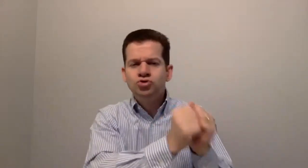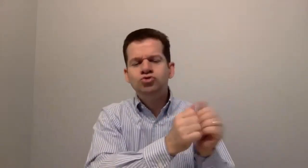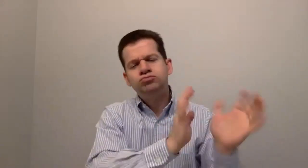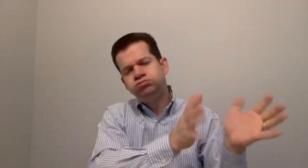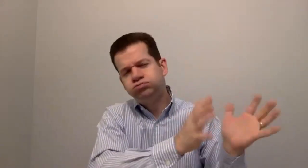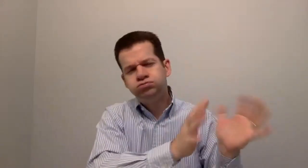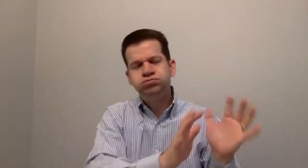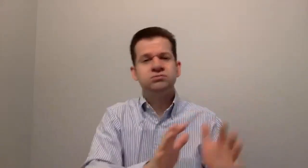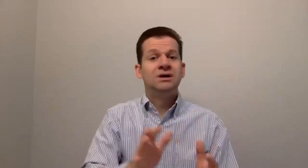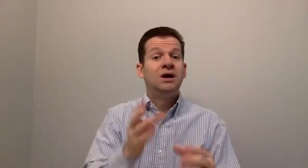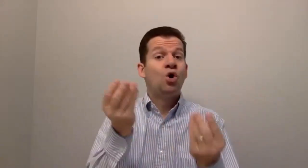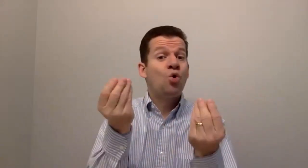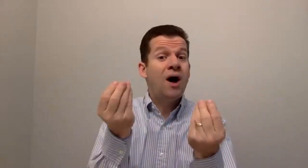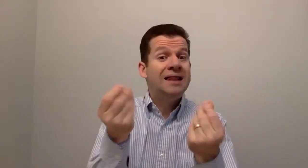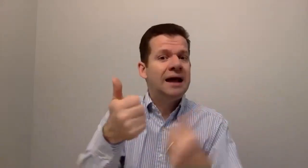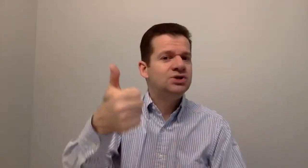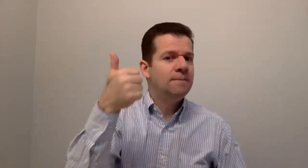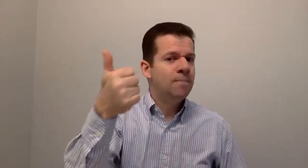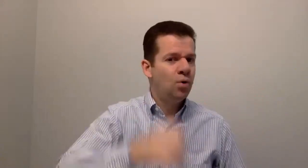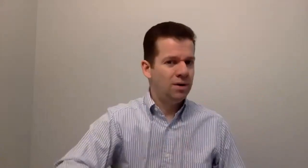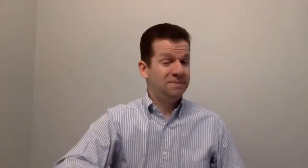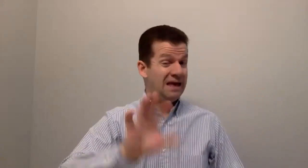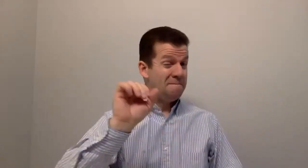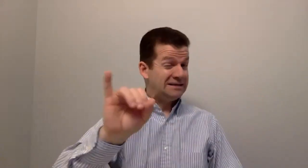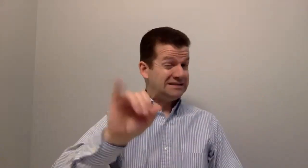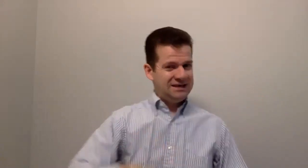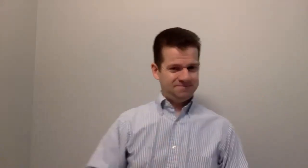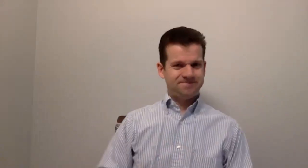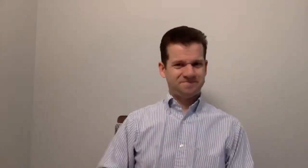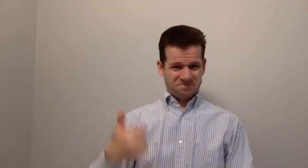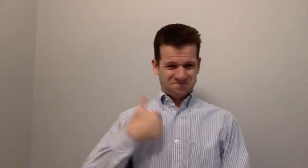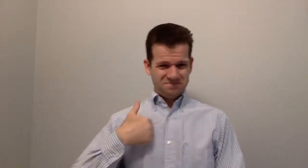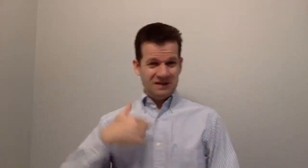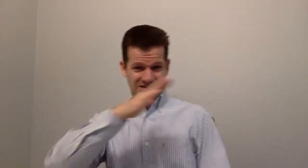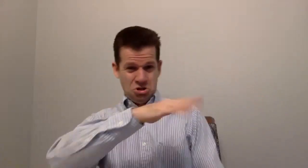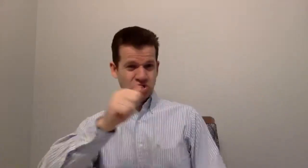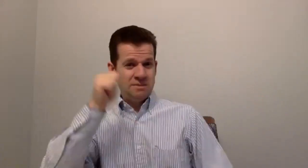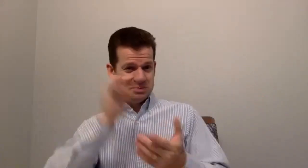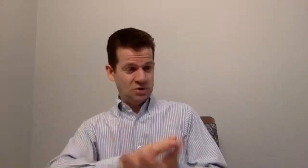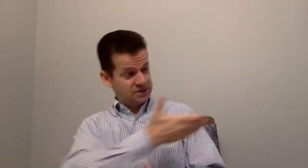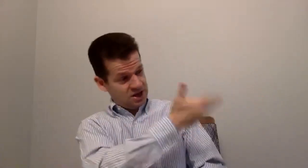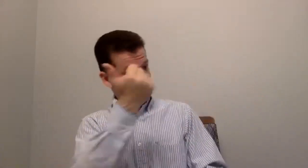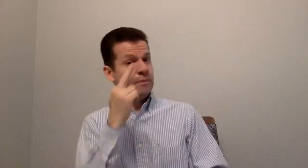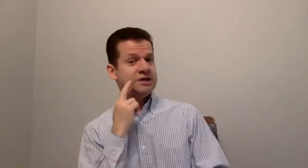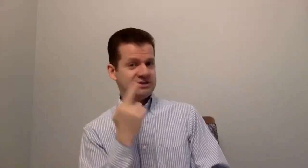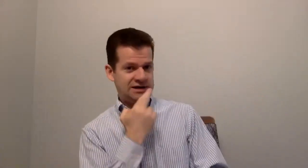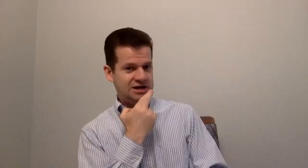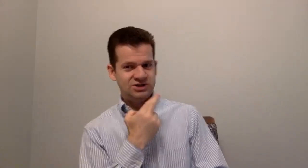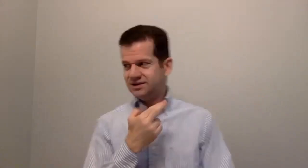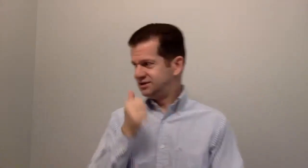junto, qualidade boa. Mas sim, se eu chamo a esposa, Vamos ao restaurante,